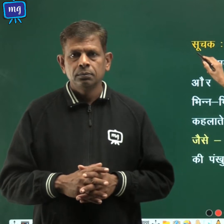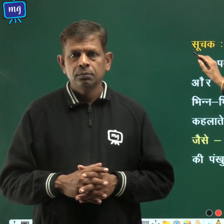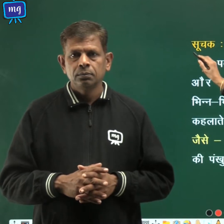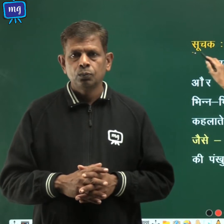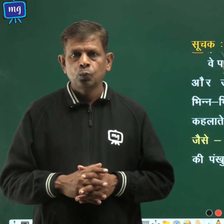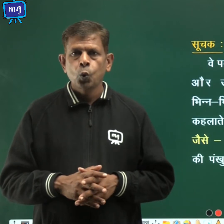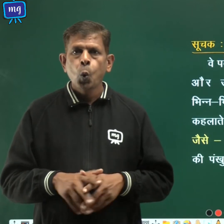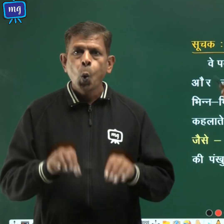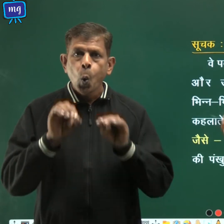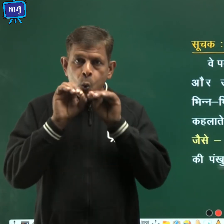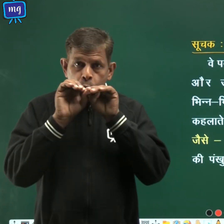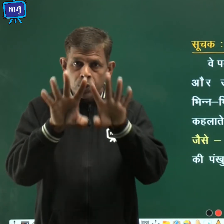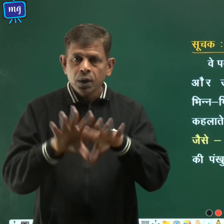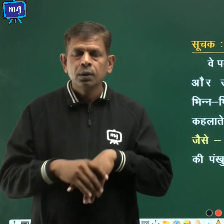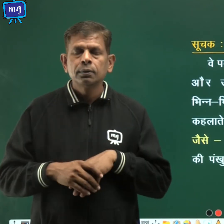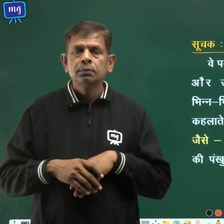सूचक,